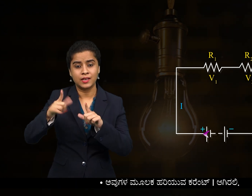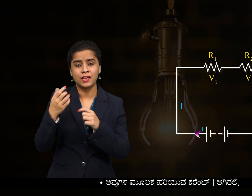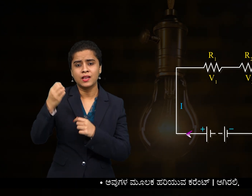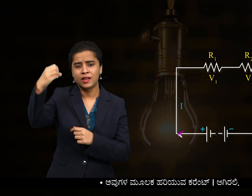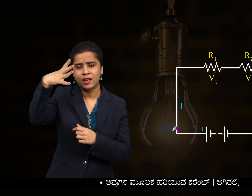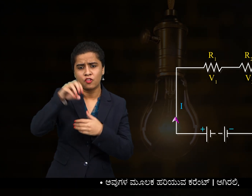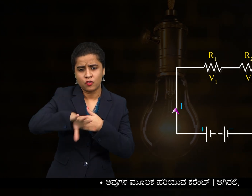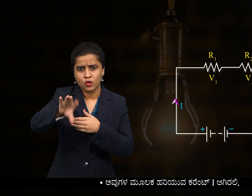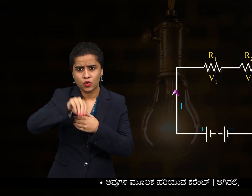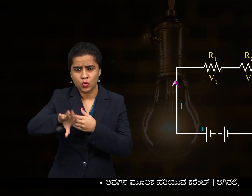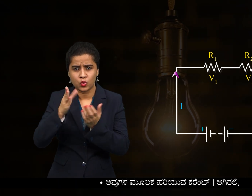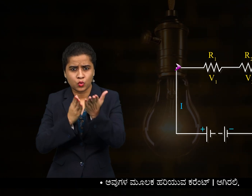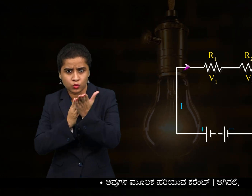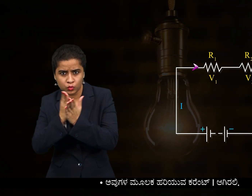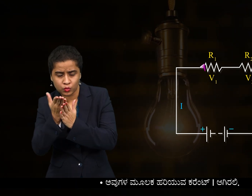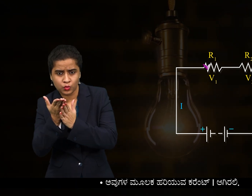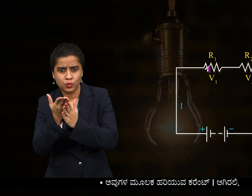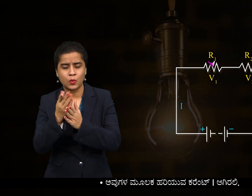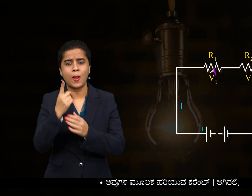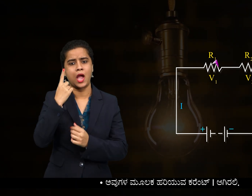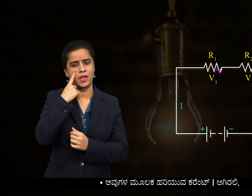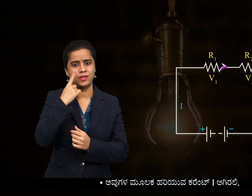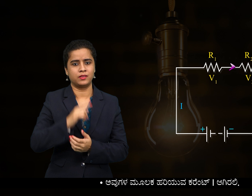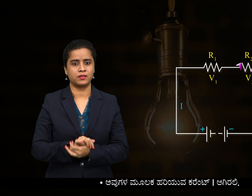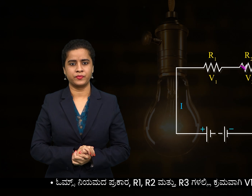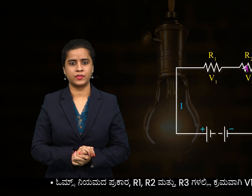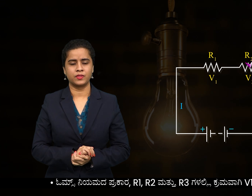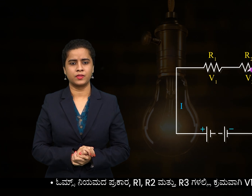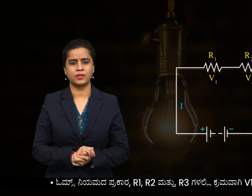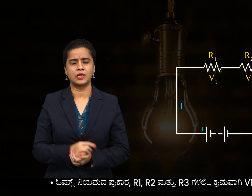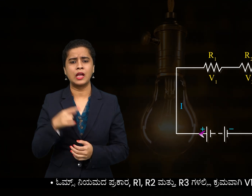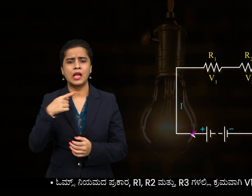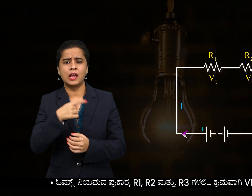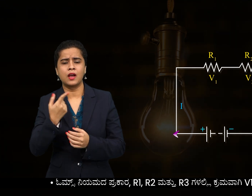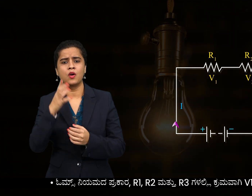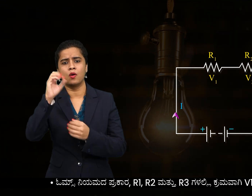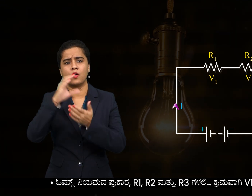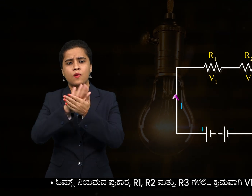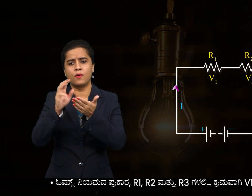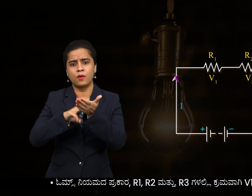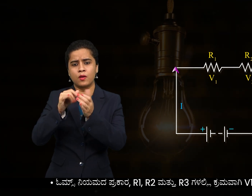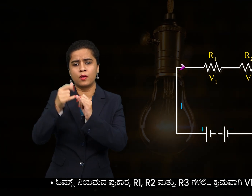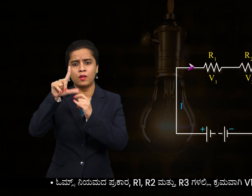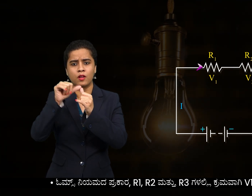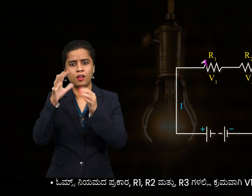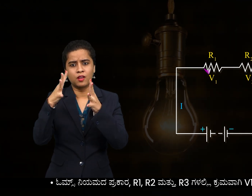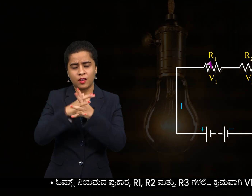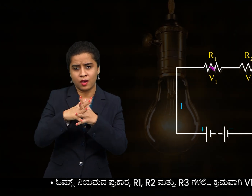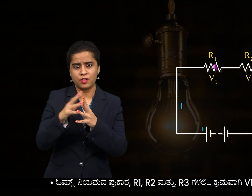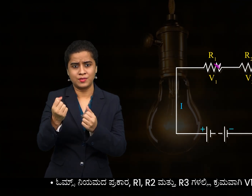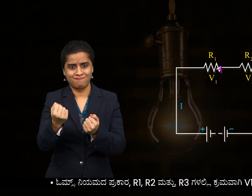ಅವುಗಳ ಮೂಲಕ ಹರಿಯುವ ಕರೆಂಟ್ ಆಗಿರಲಿ ಓಮ್ಸ್ ನಿಯಮದ ಪ್ರಕಾರ R1, R2